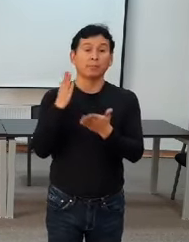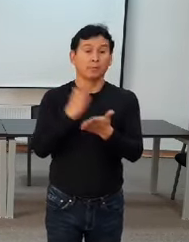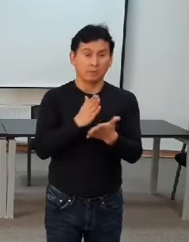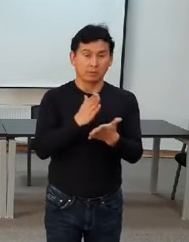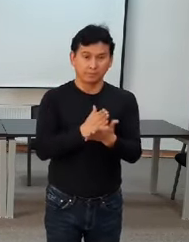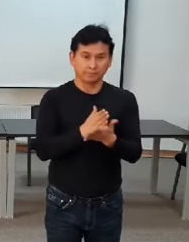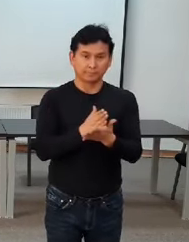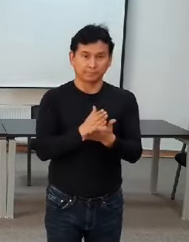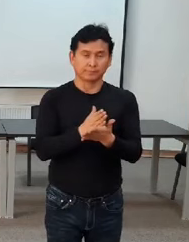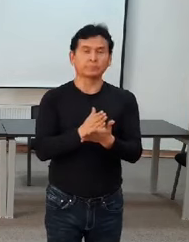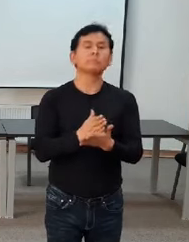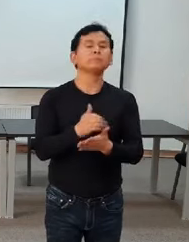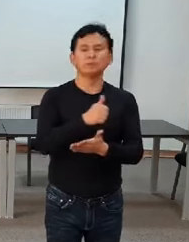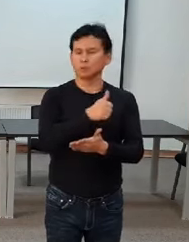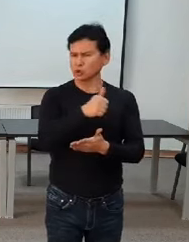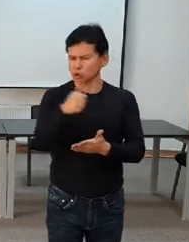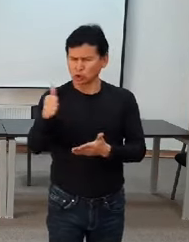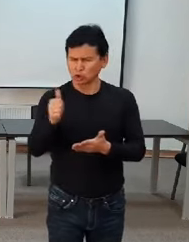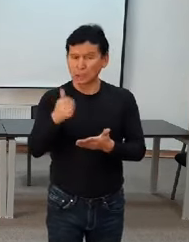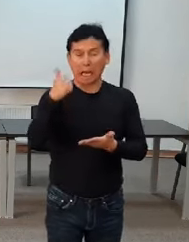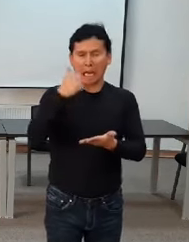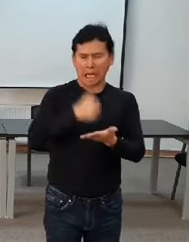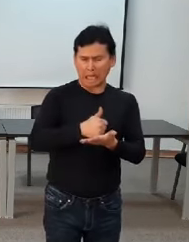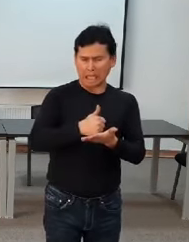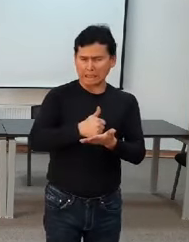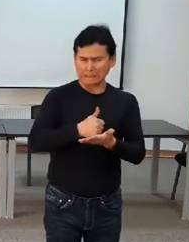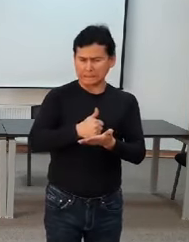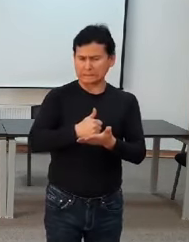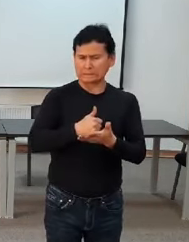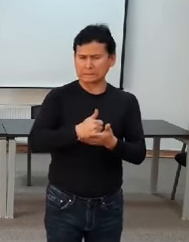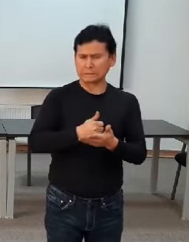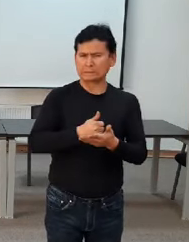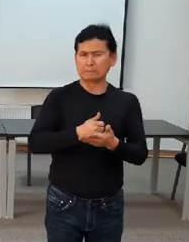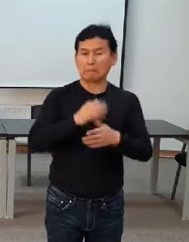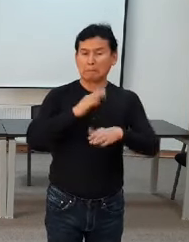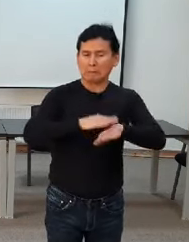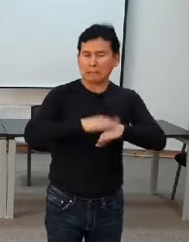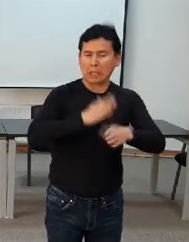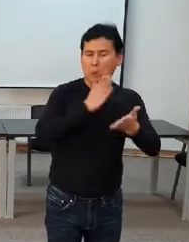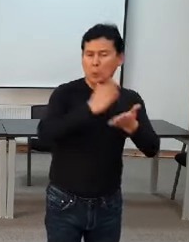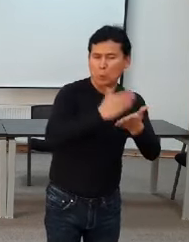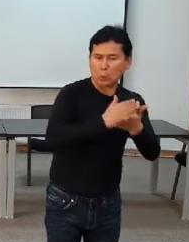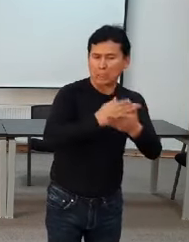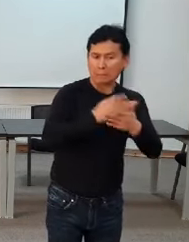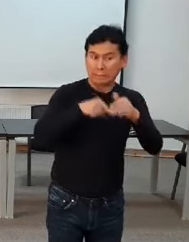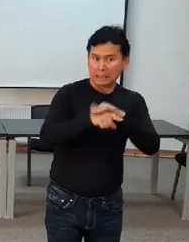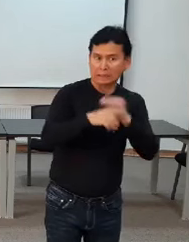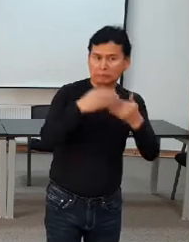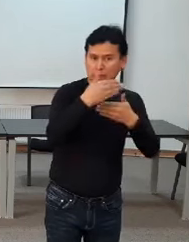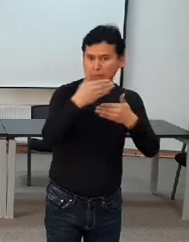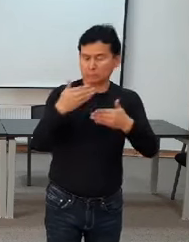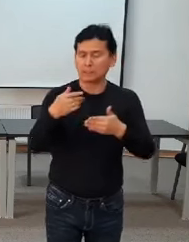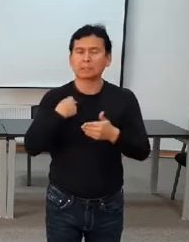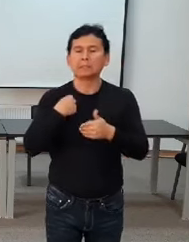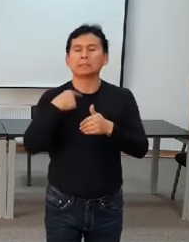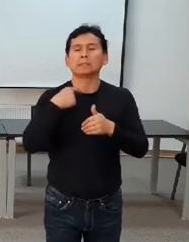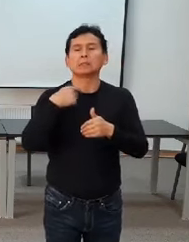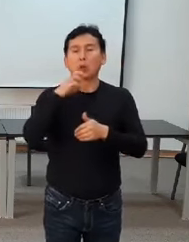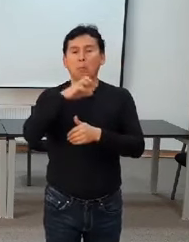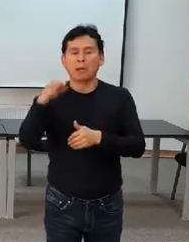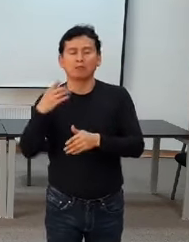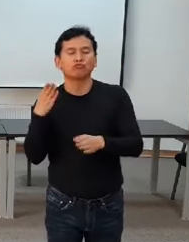donde se tomaron todas las medidas, los alcaldes que nos facilitaron los espacios públicos, gimnasios, escuelas, y los apoderados que concurrieron de